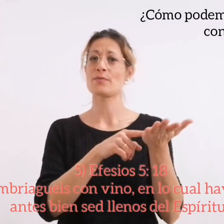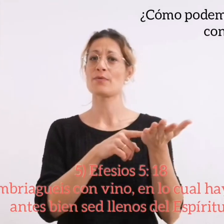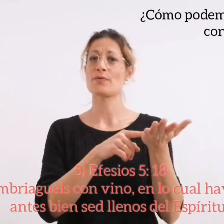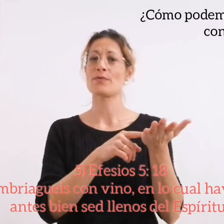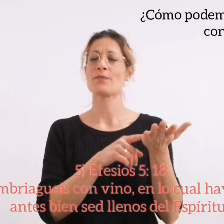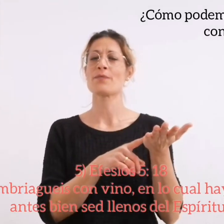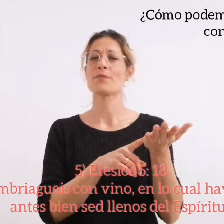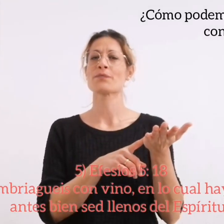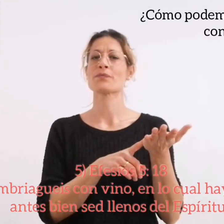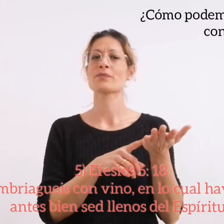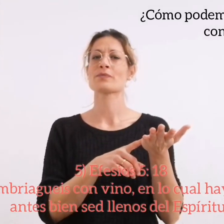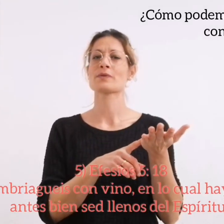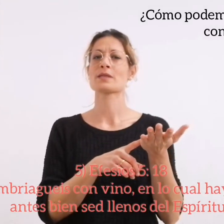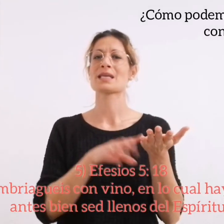que seamos llenos del Espíritu Santo.